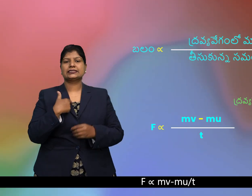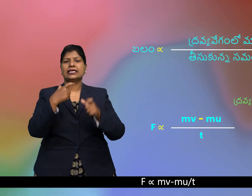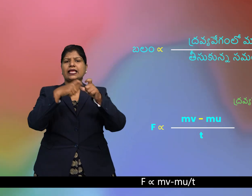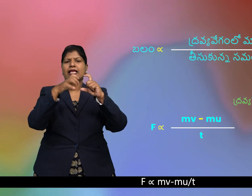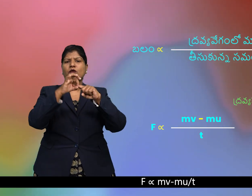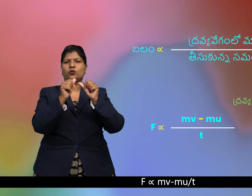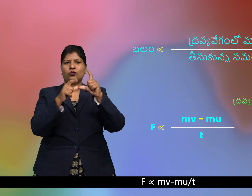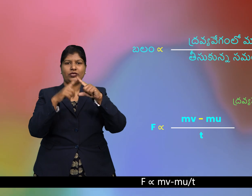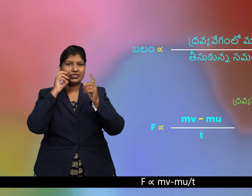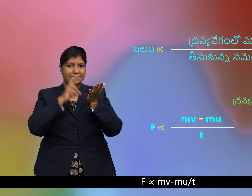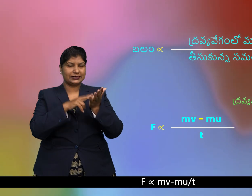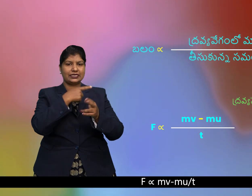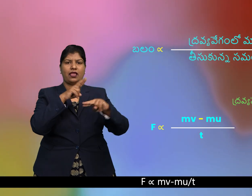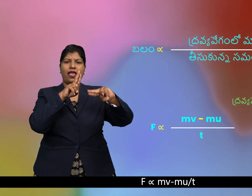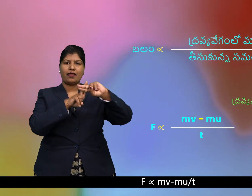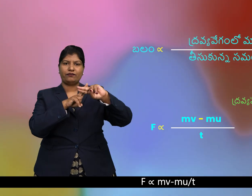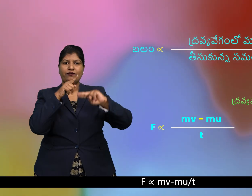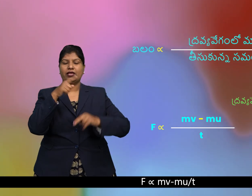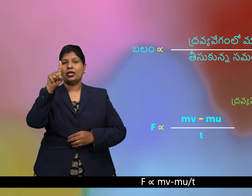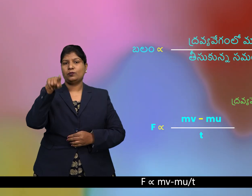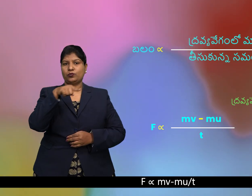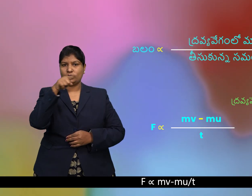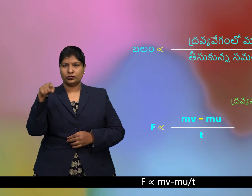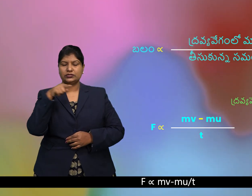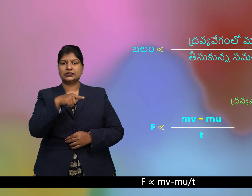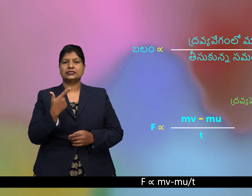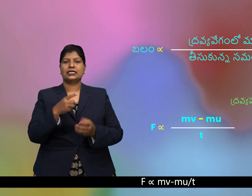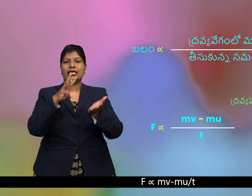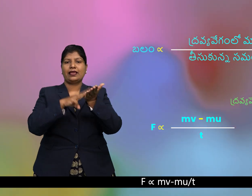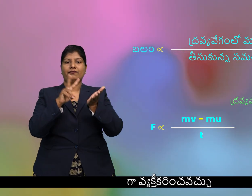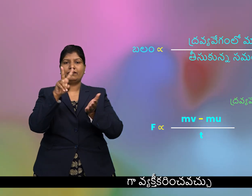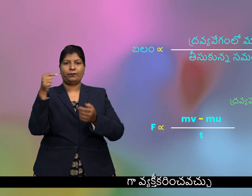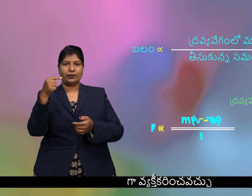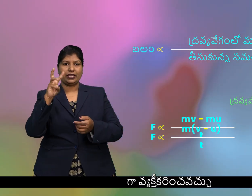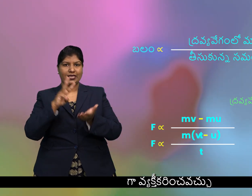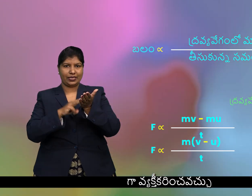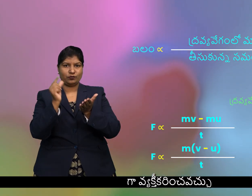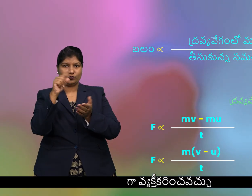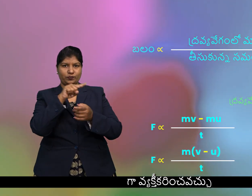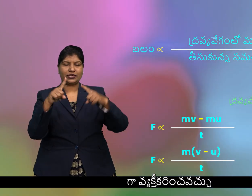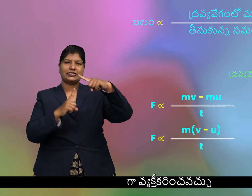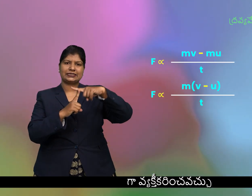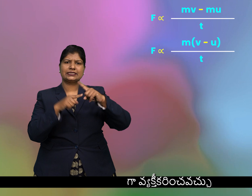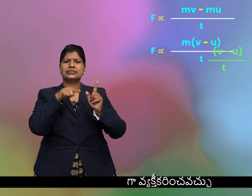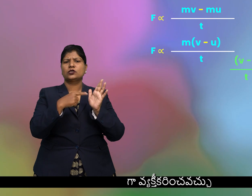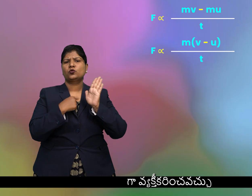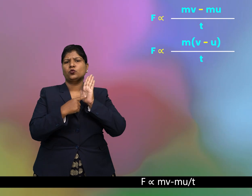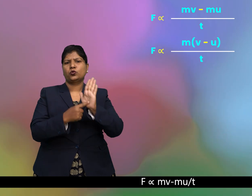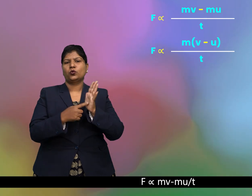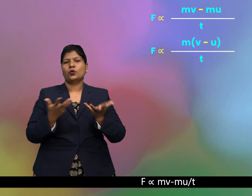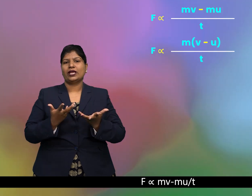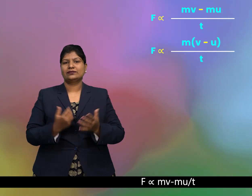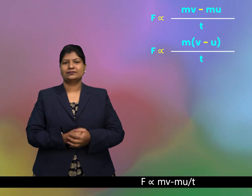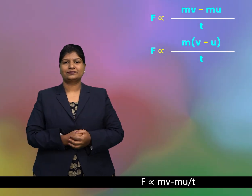F ప్రపోర్షనల్ mv మైనస్ mu బై t గా వ్యక్తీకరించవచ్చు.